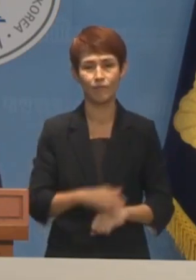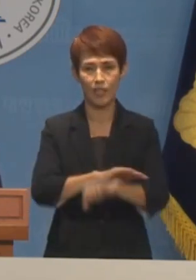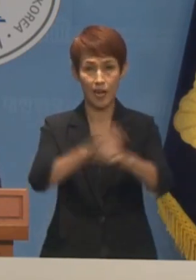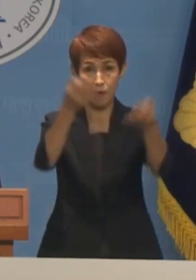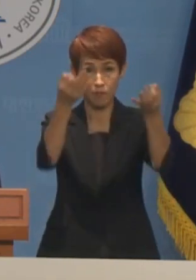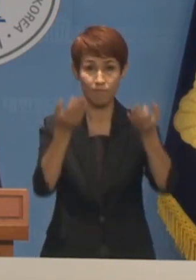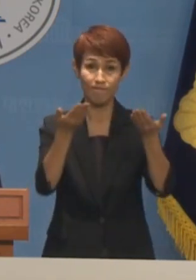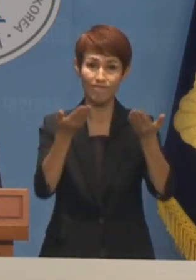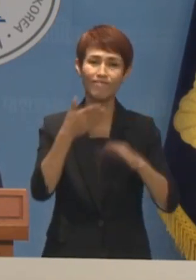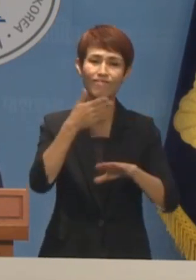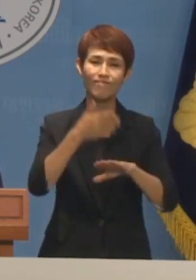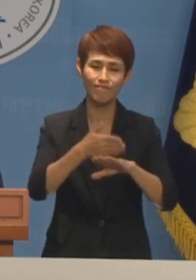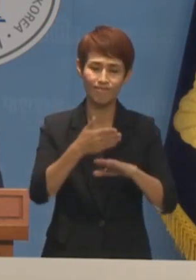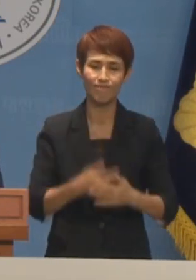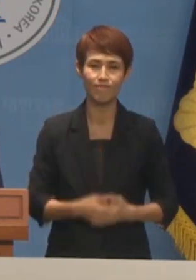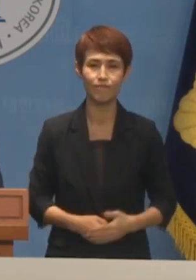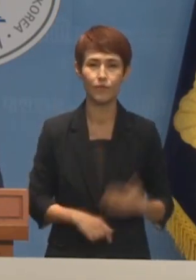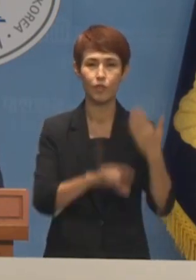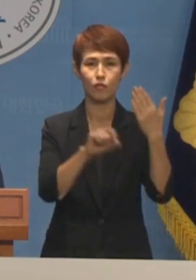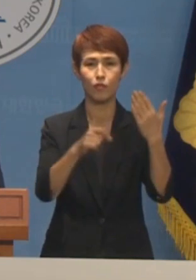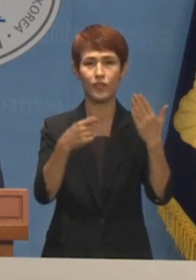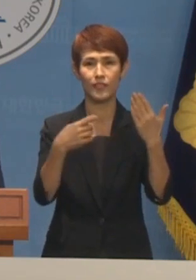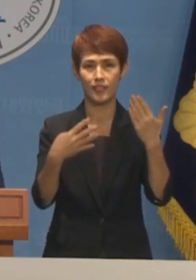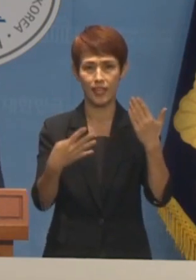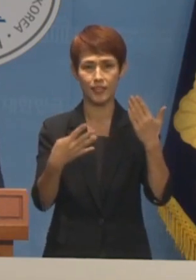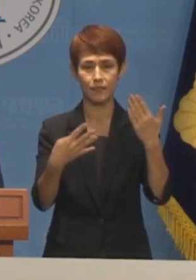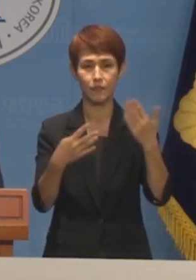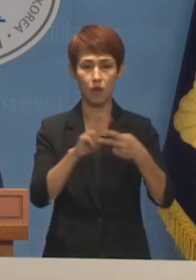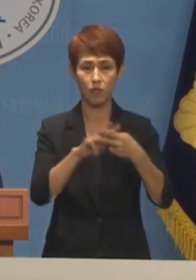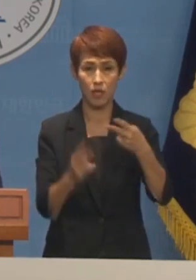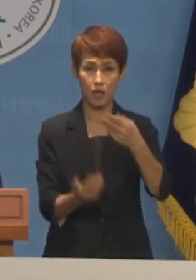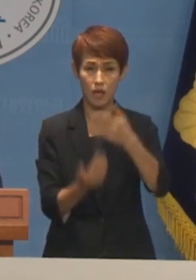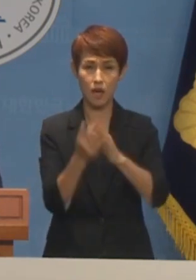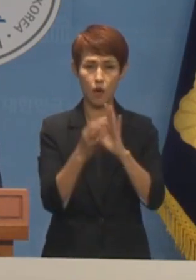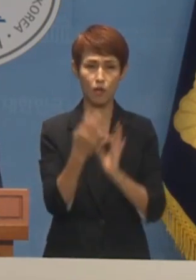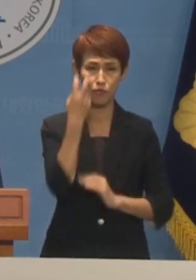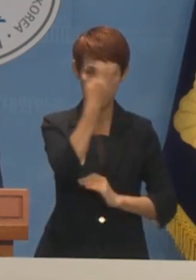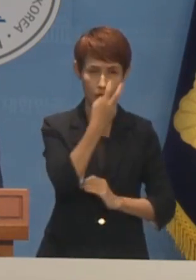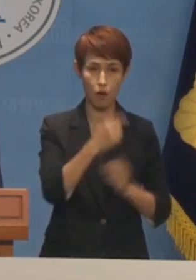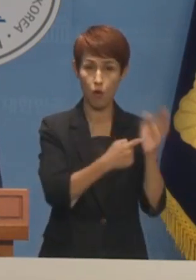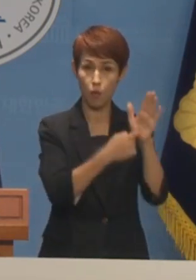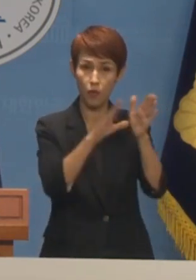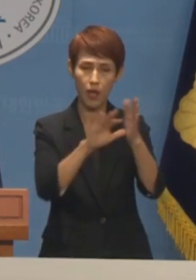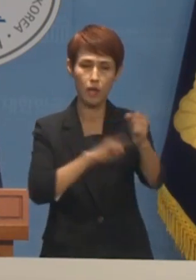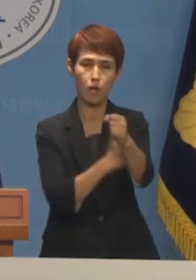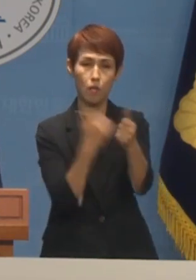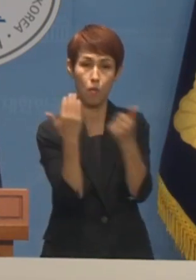주셔서 감사합니다. 2024년 9월 4일 형사사건의 수사 및 공보에서의